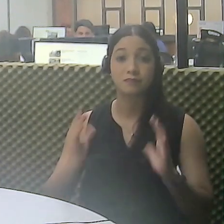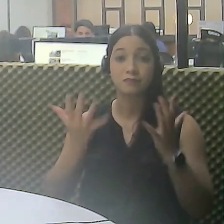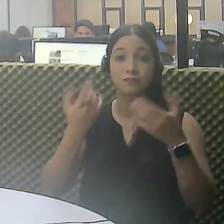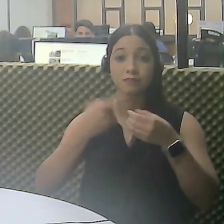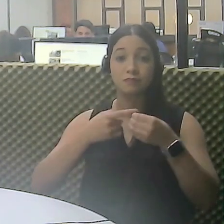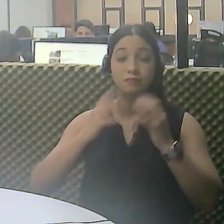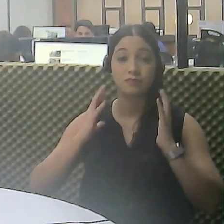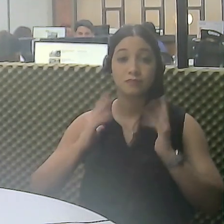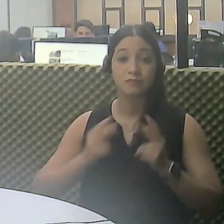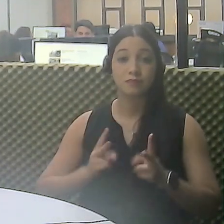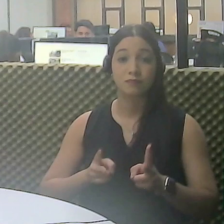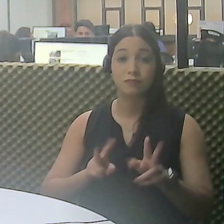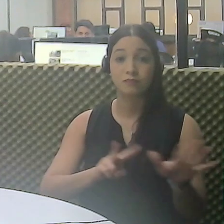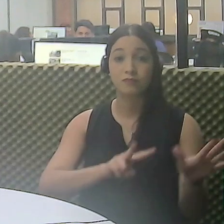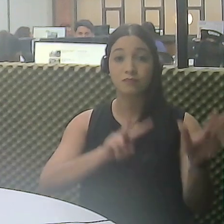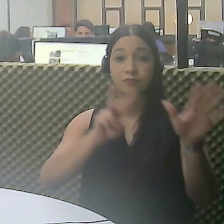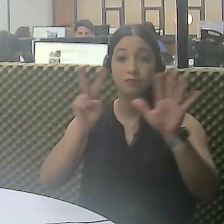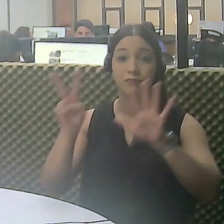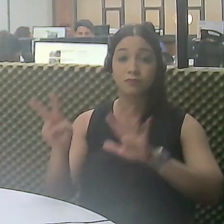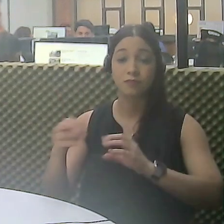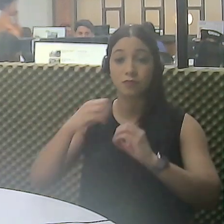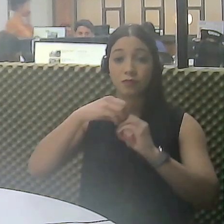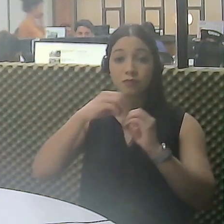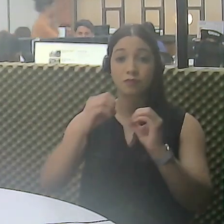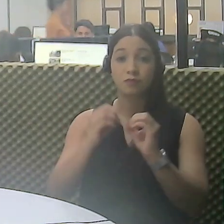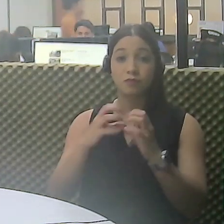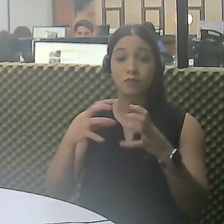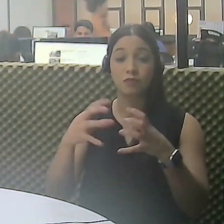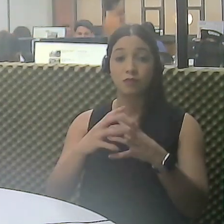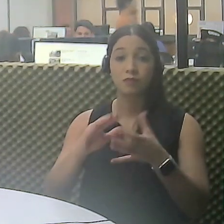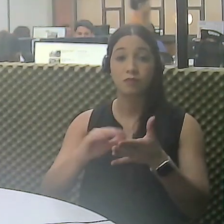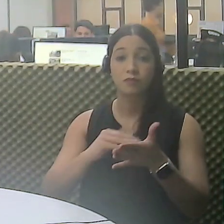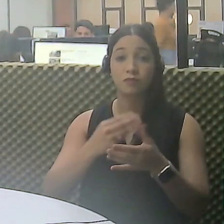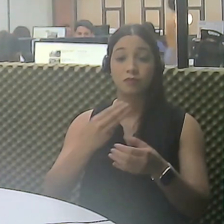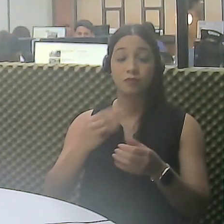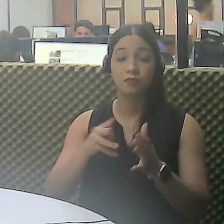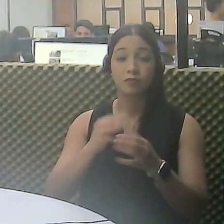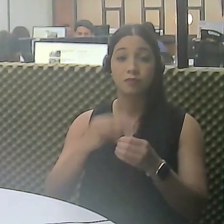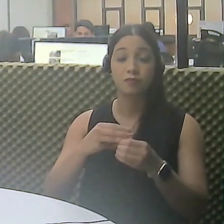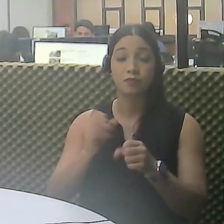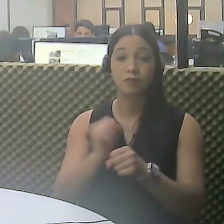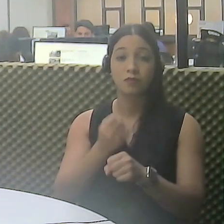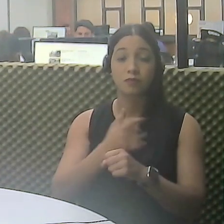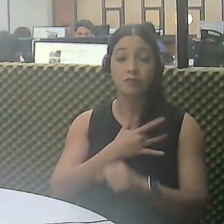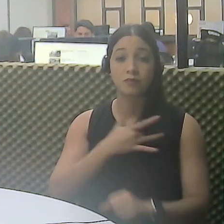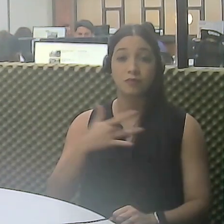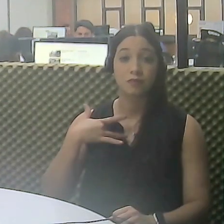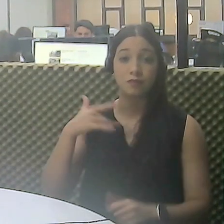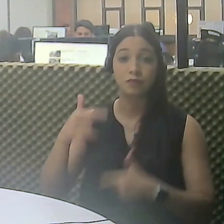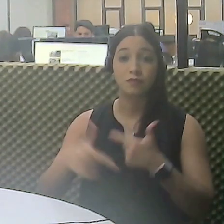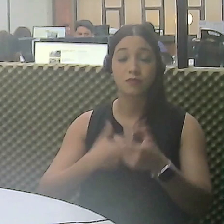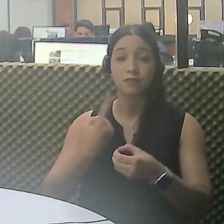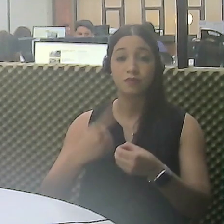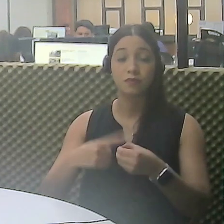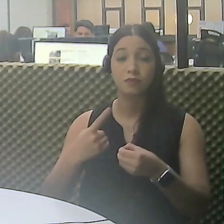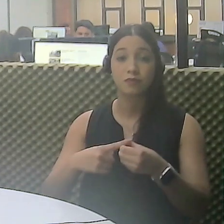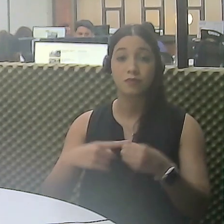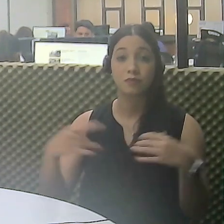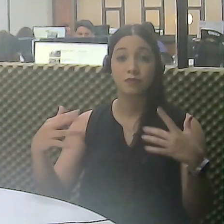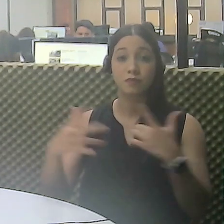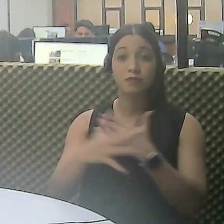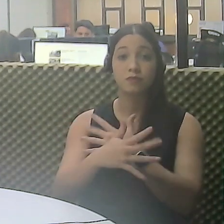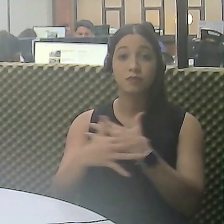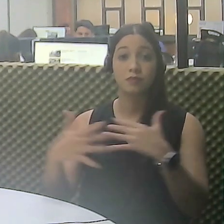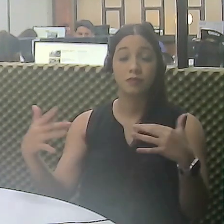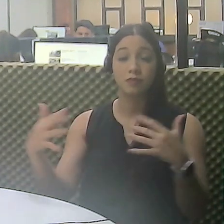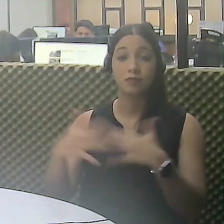Limpa segue nesta semana no Shopping Park com equipes das Secretarias de Obras, Saúde, Serviços Urbanos, Trânsito e